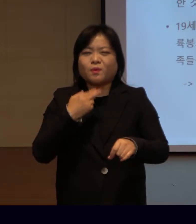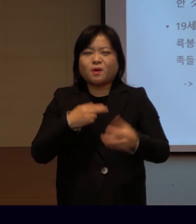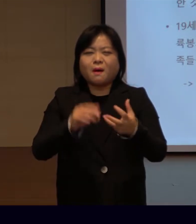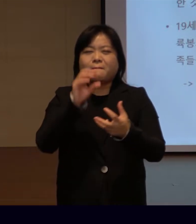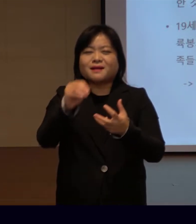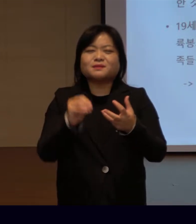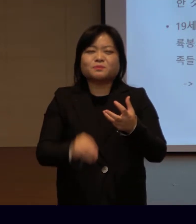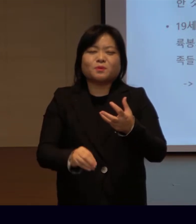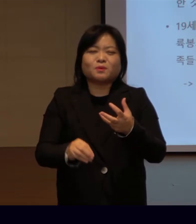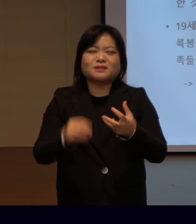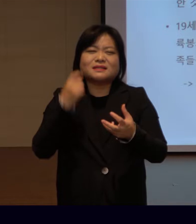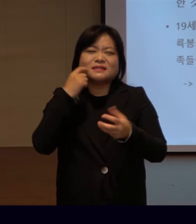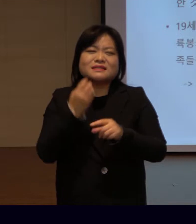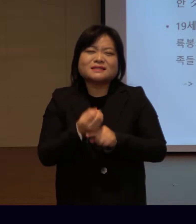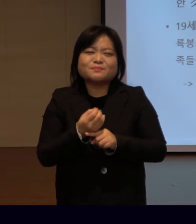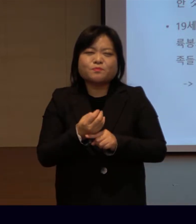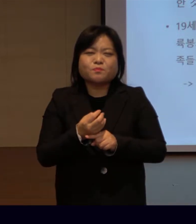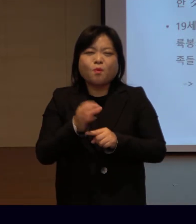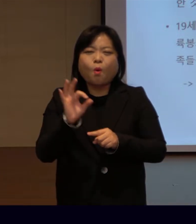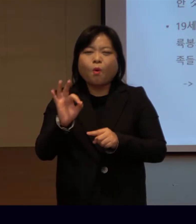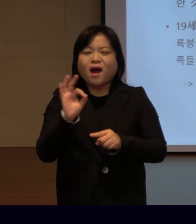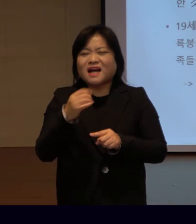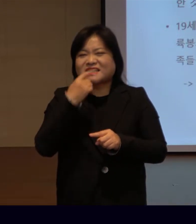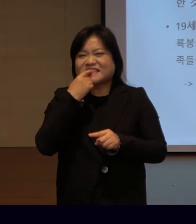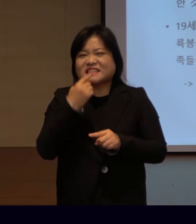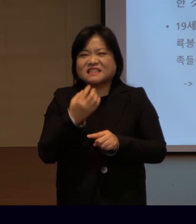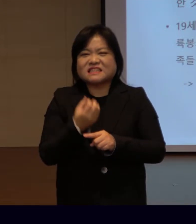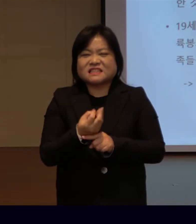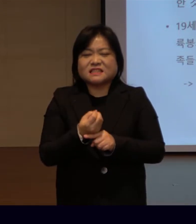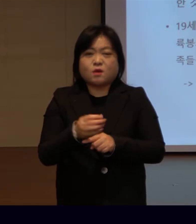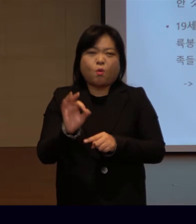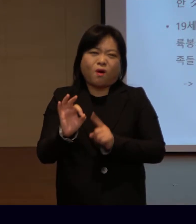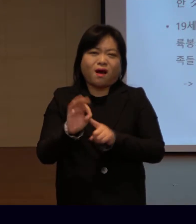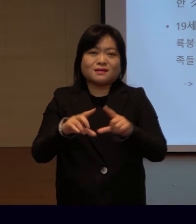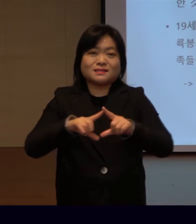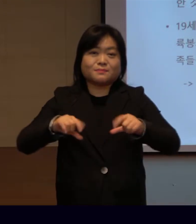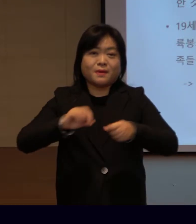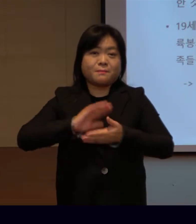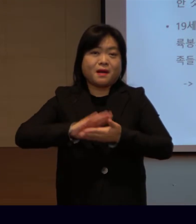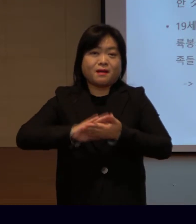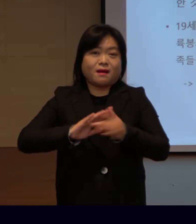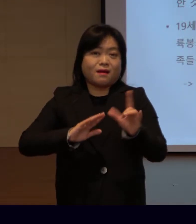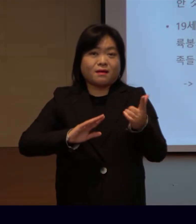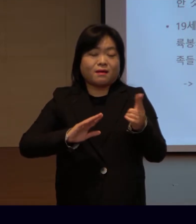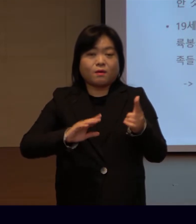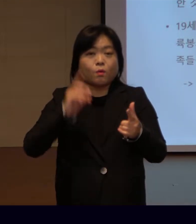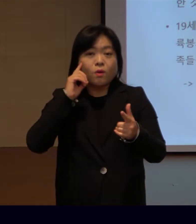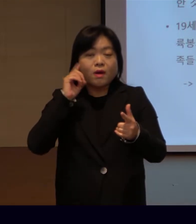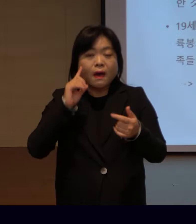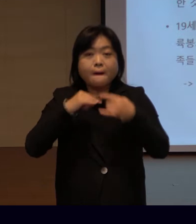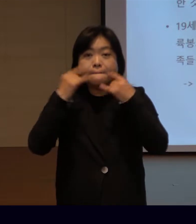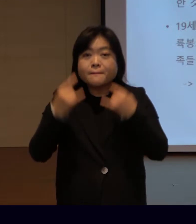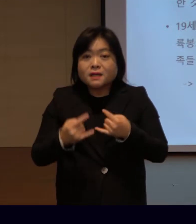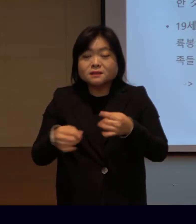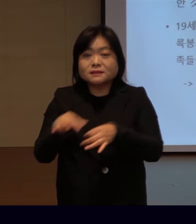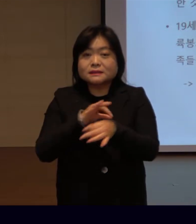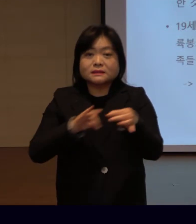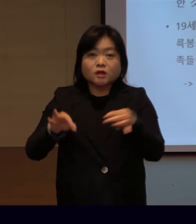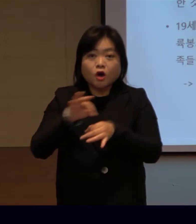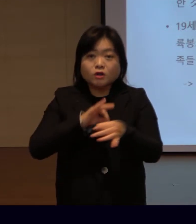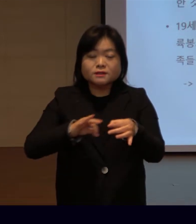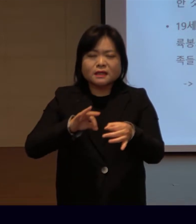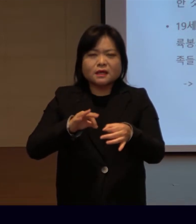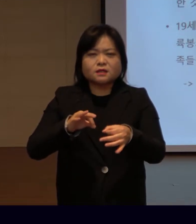금화, 은화였던 겁니다. 왜 이렇게 지폐를 발행을 안 했지? 왜냐하면 뭐 프랑스는 이미 경제